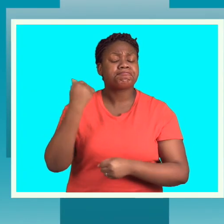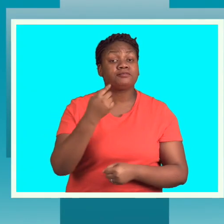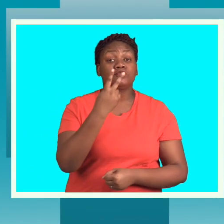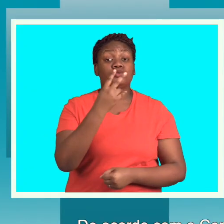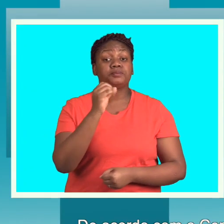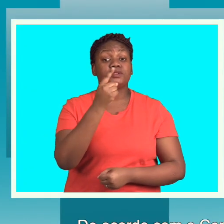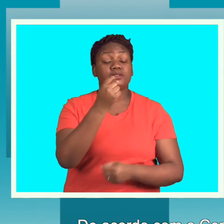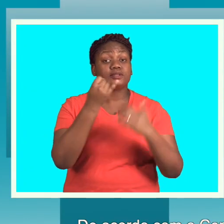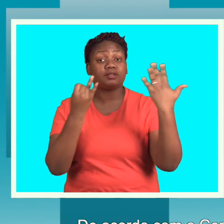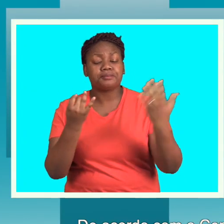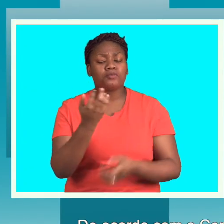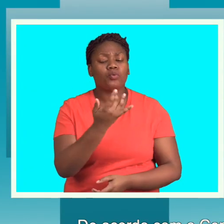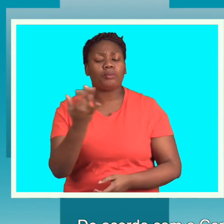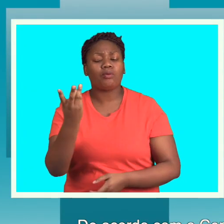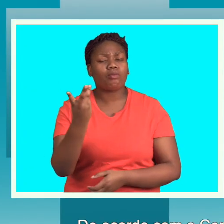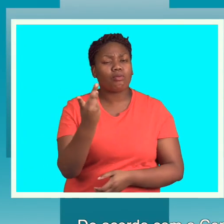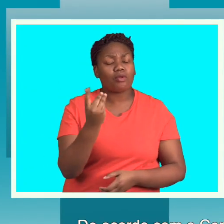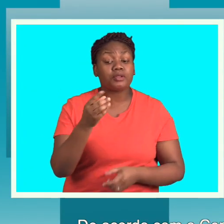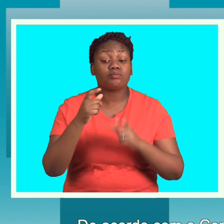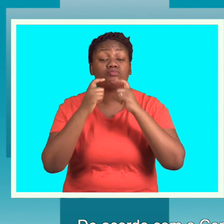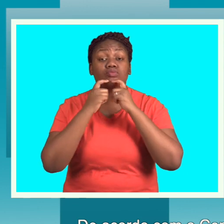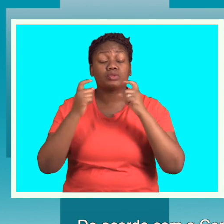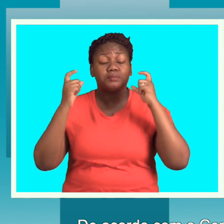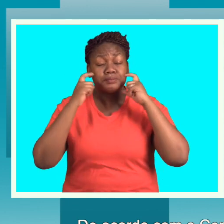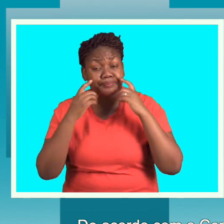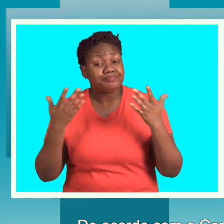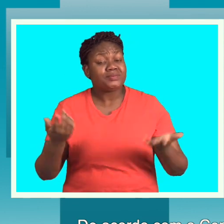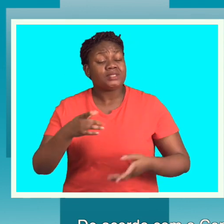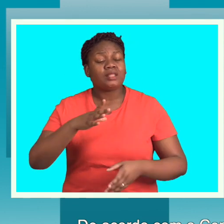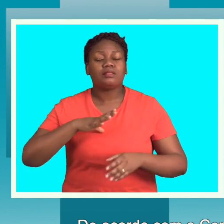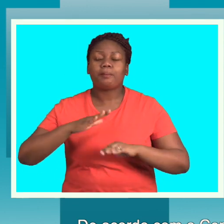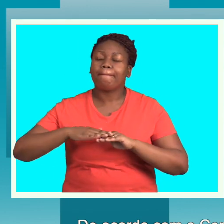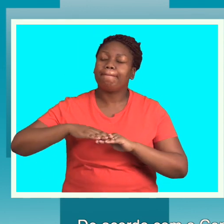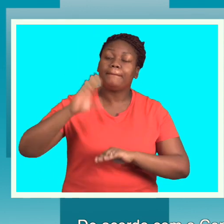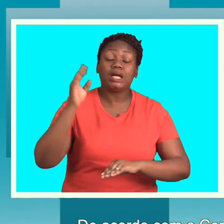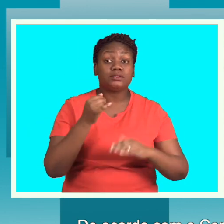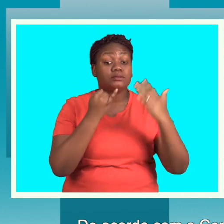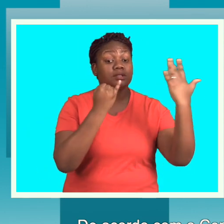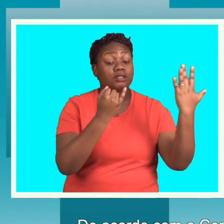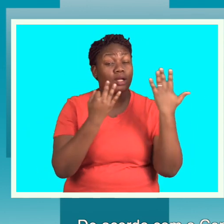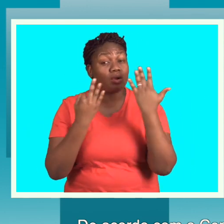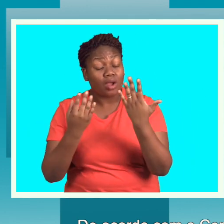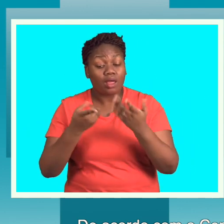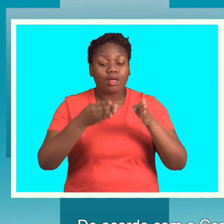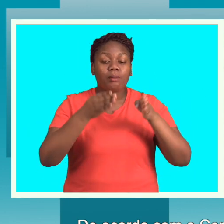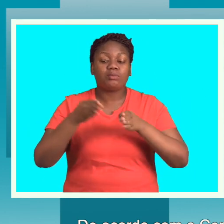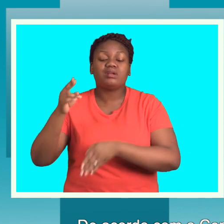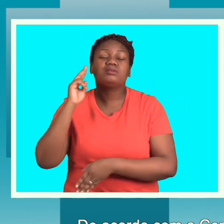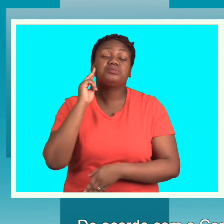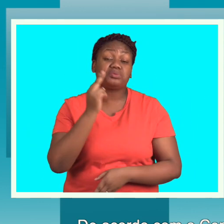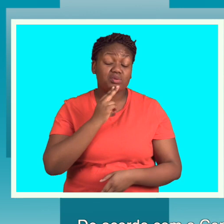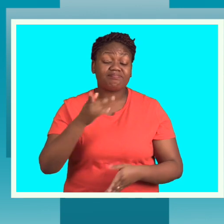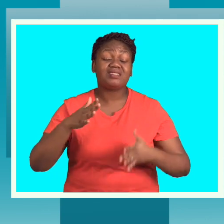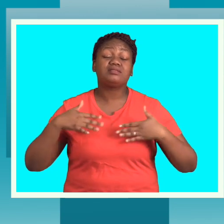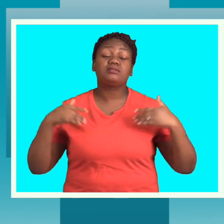De acordo com o censo de 2017, em Moçambique existem mais de 68 mil pessoas